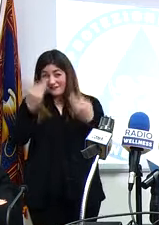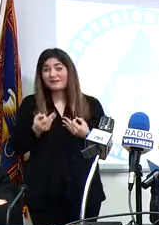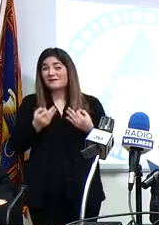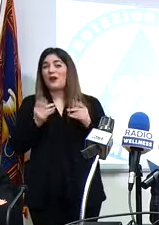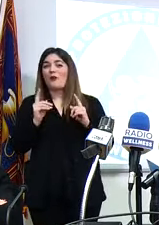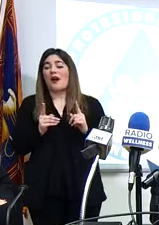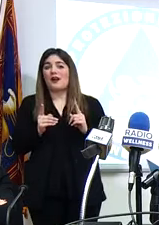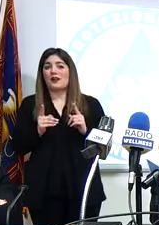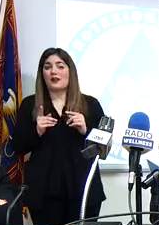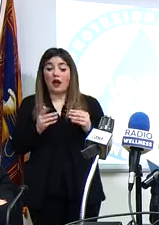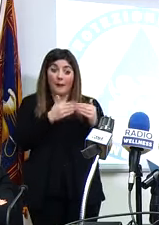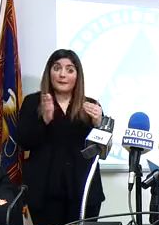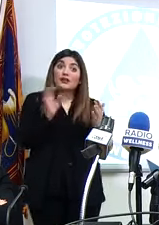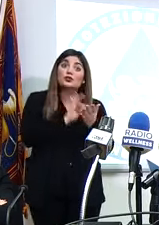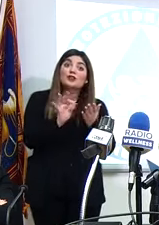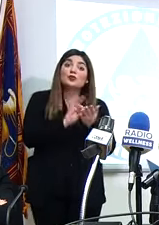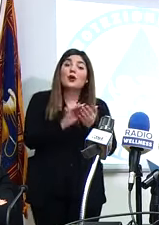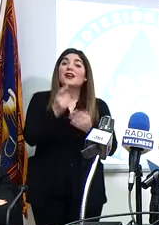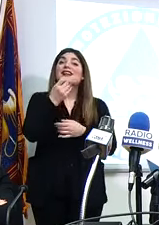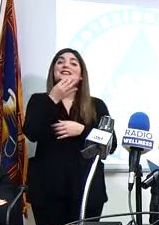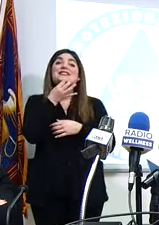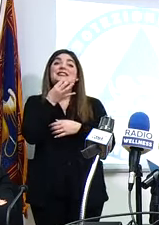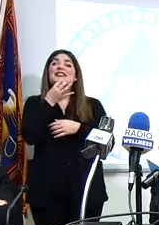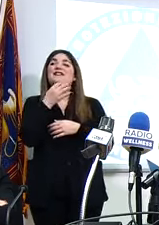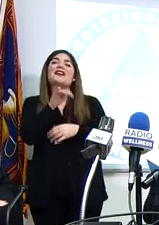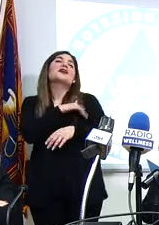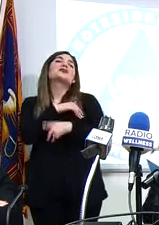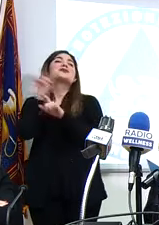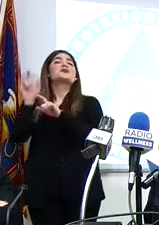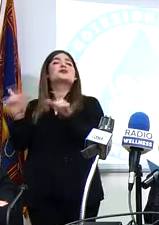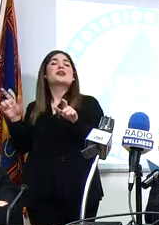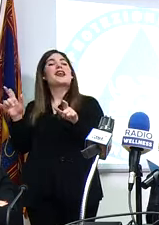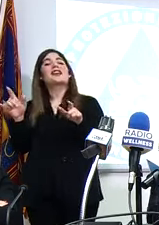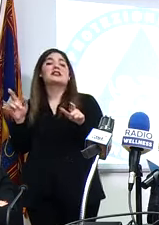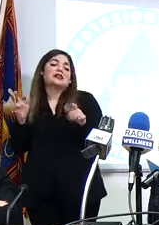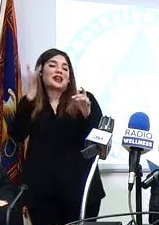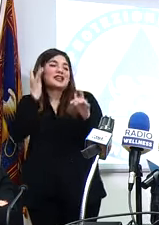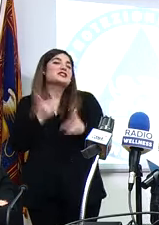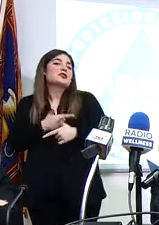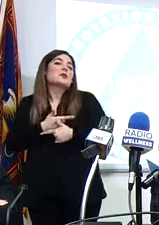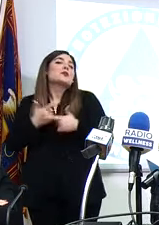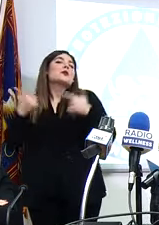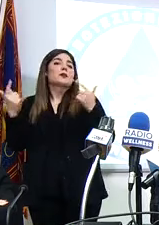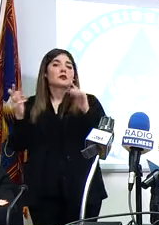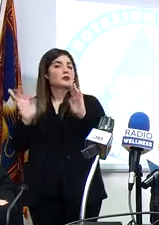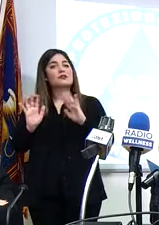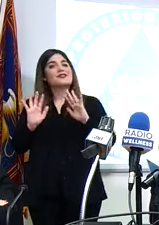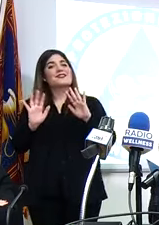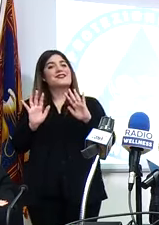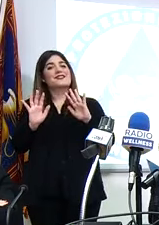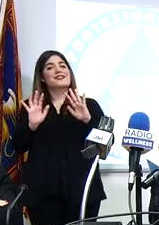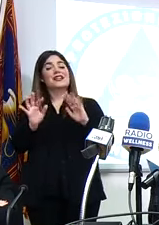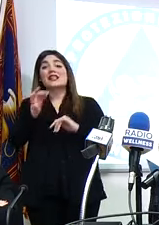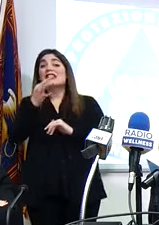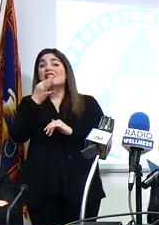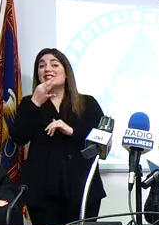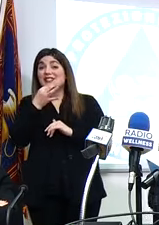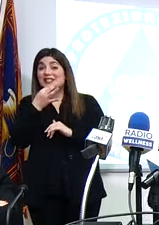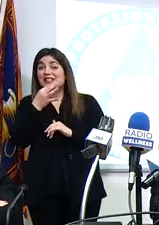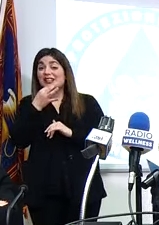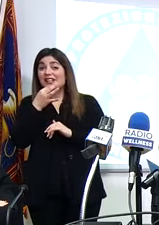non vuol dire tanto esporre gli studenti al rischio, vuol dire mettere in circolazione da 8 a 10 milioni